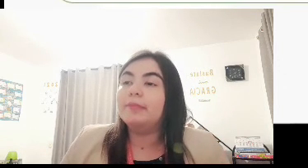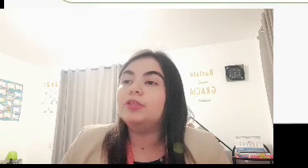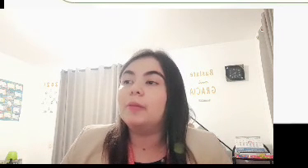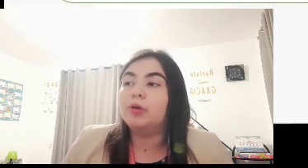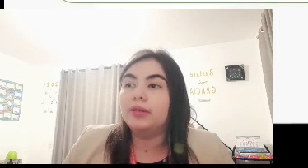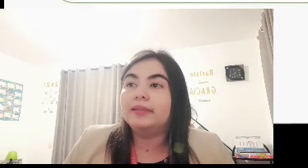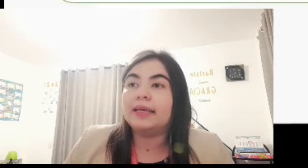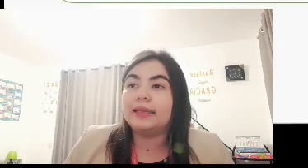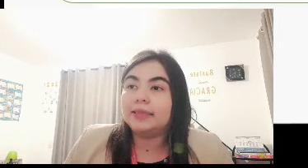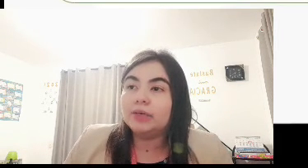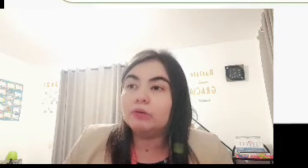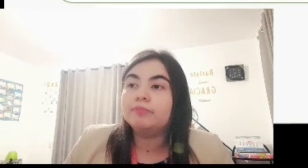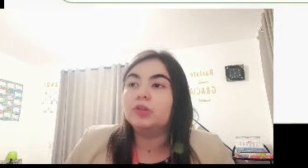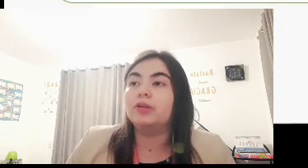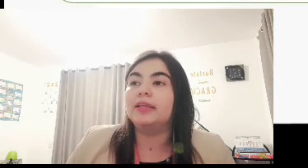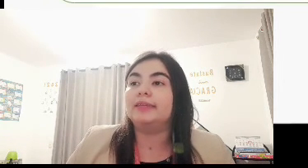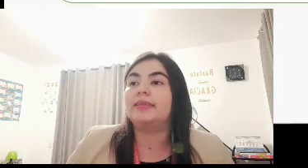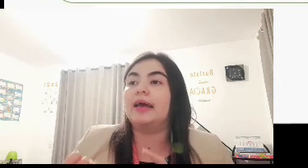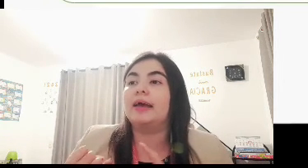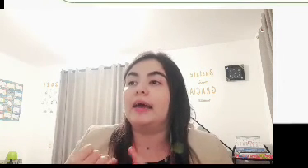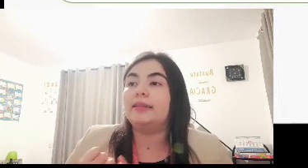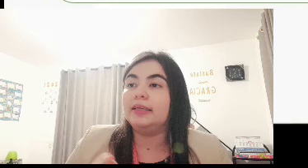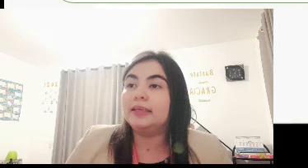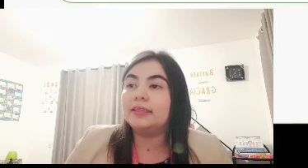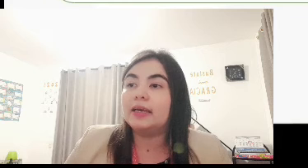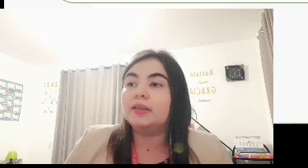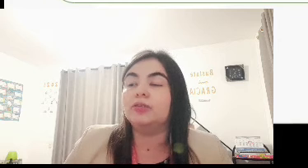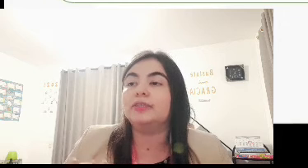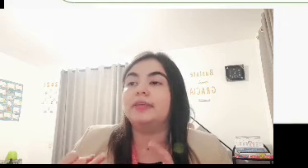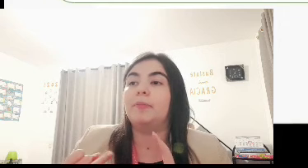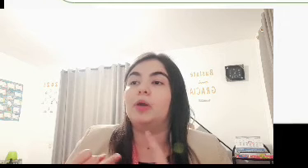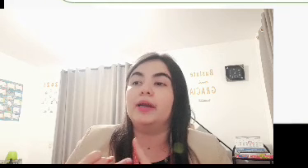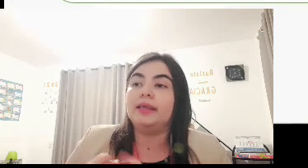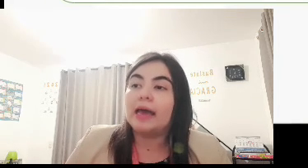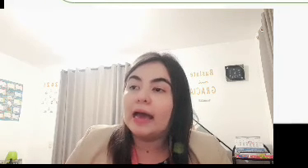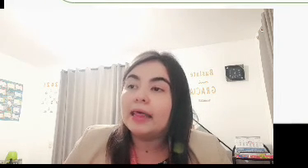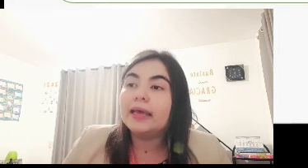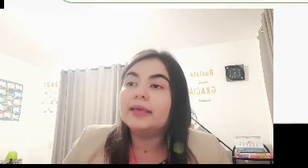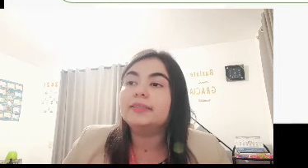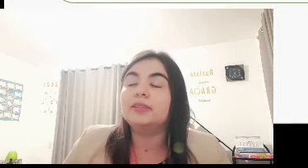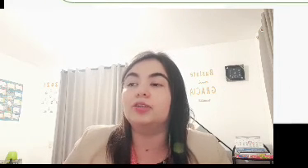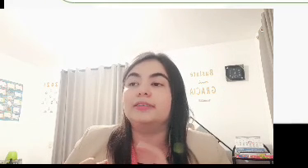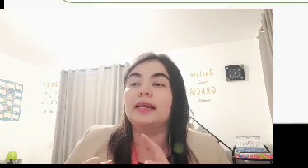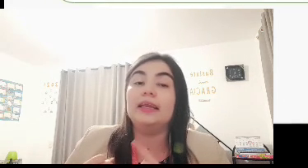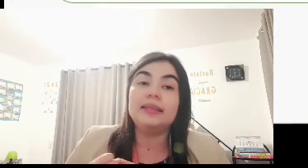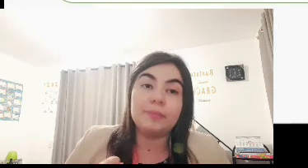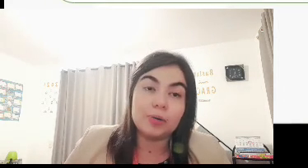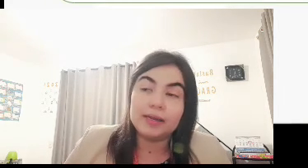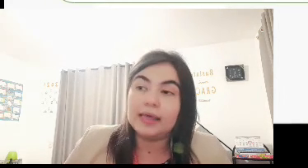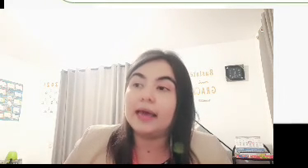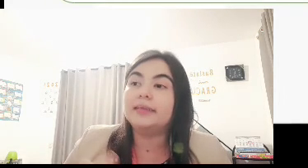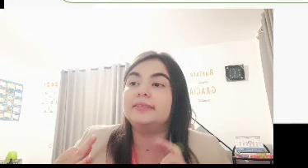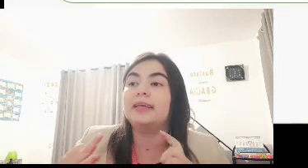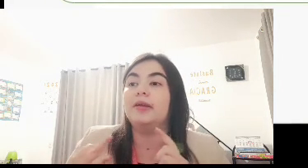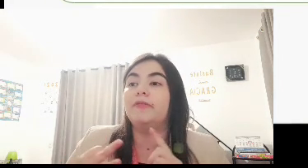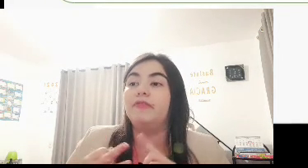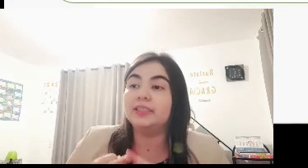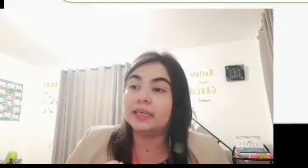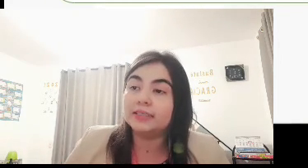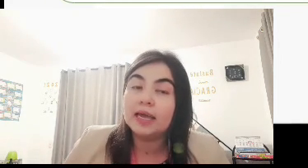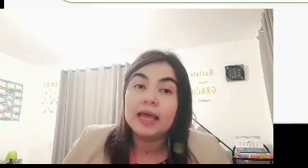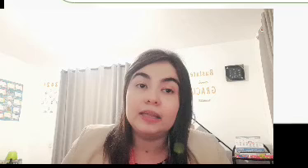También tenemos el blog interactivo, donde están cartillas, donde están manualidades, donde están links de manualidades,